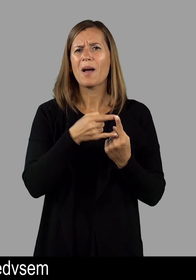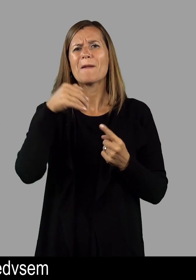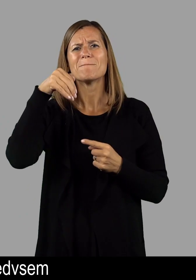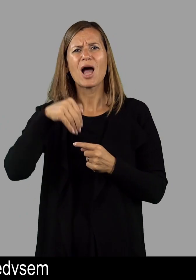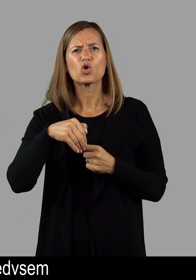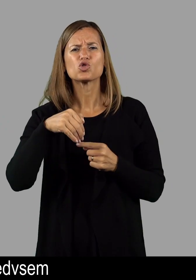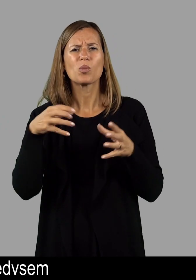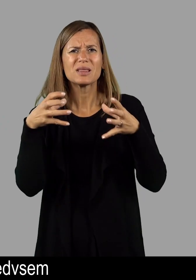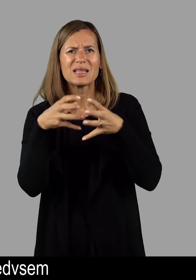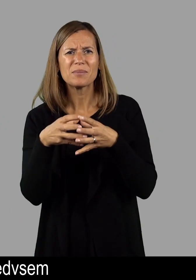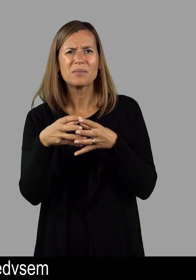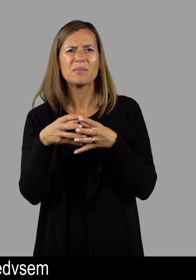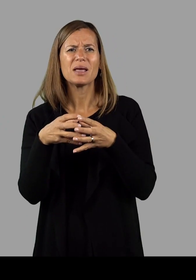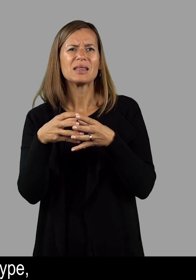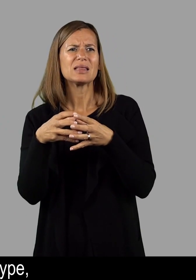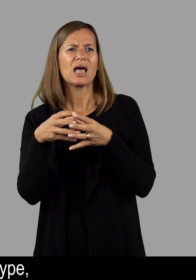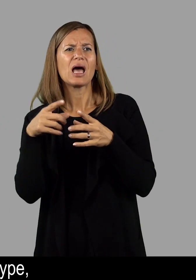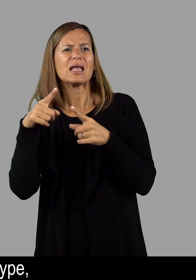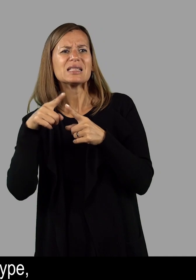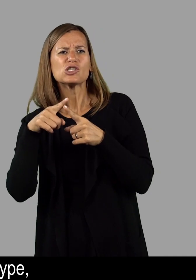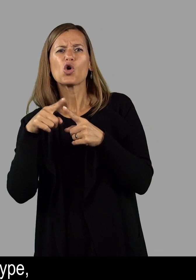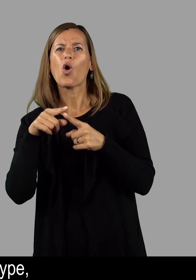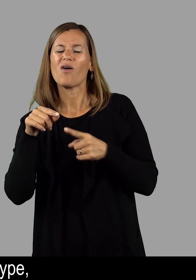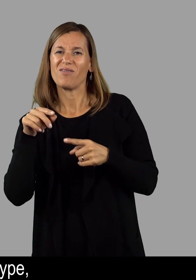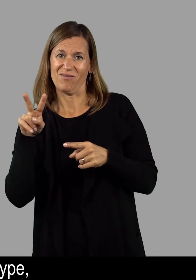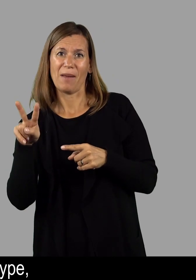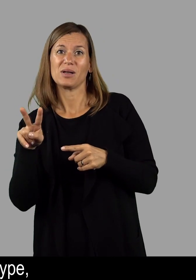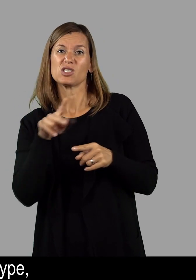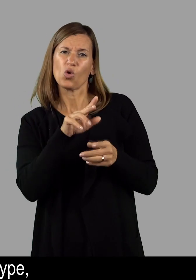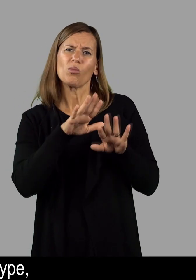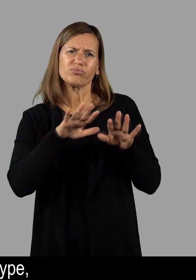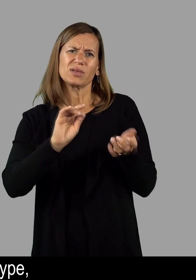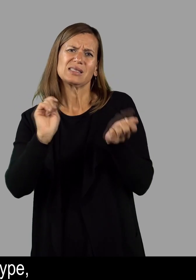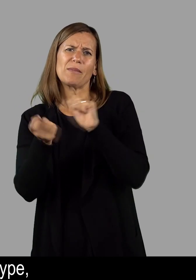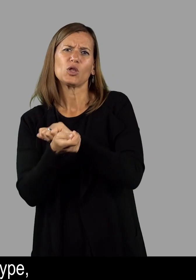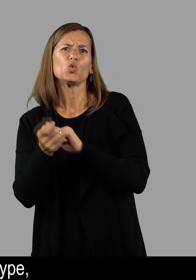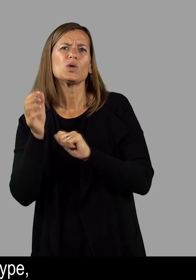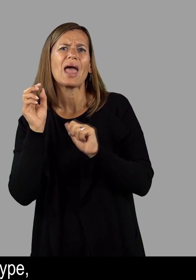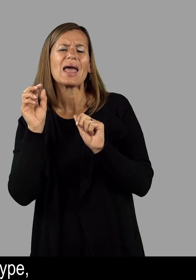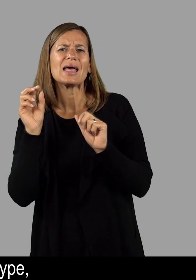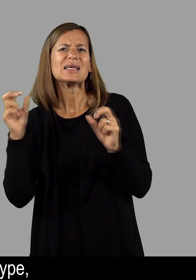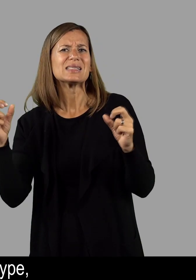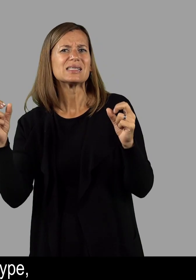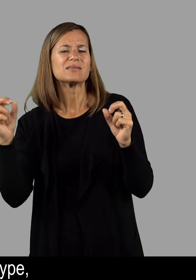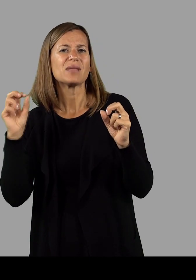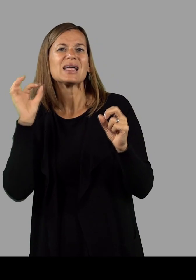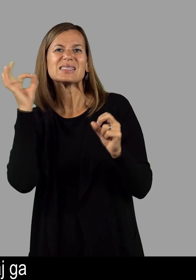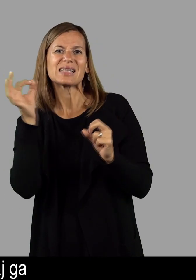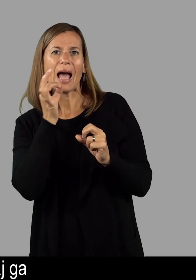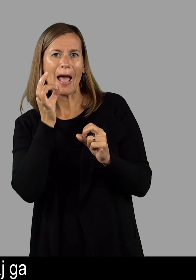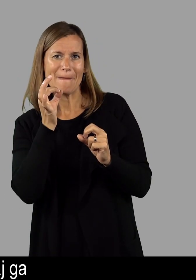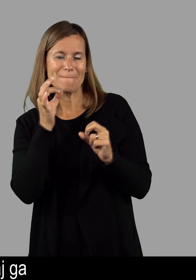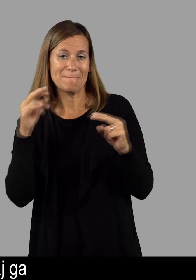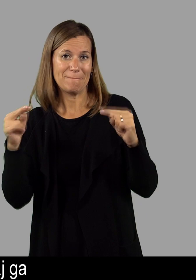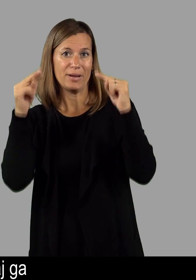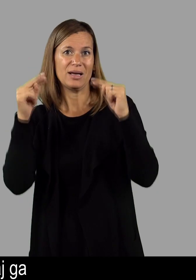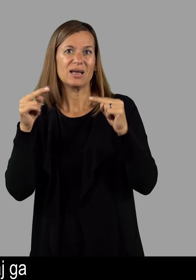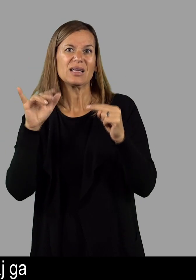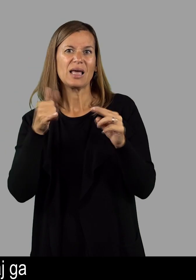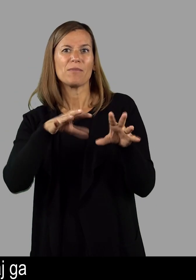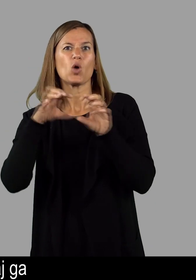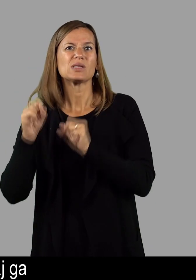in Cisco Webex. Vsi ti počasi zamenjujejo Skype, ki ga je dejansko prevzel tudi Microsoft in se vse